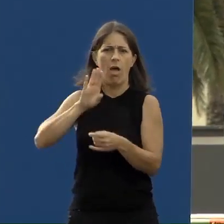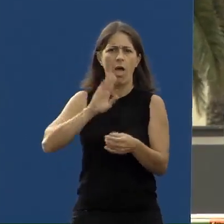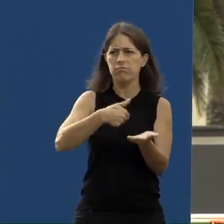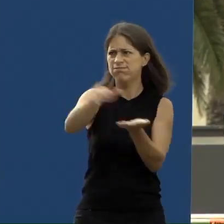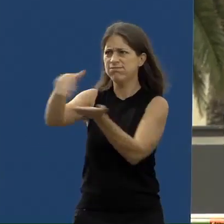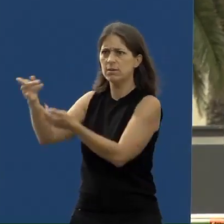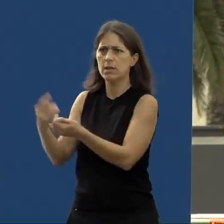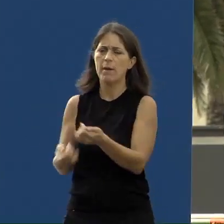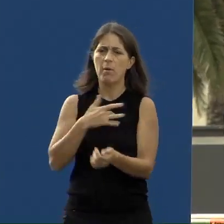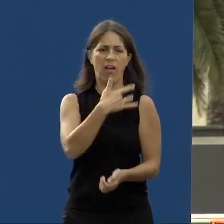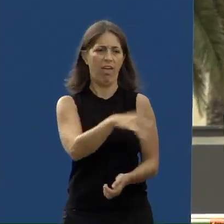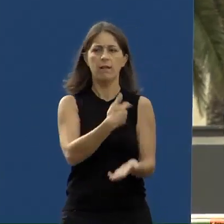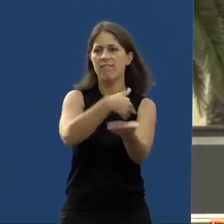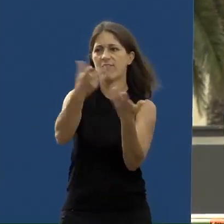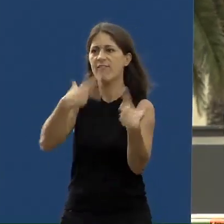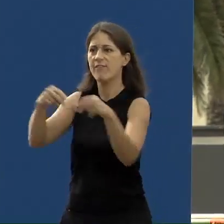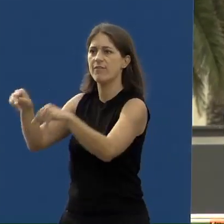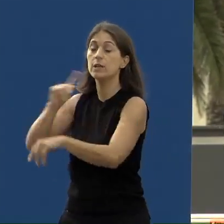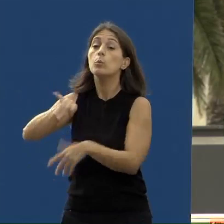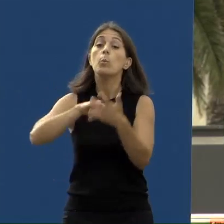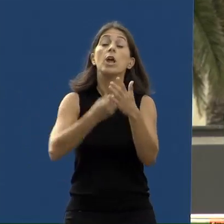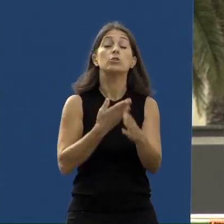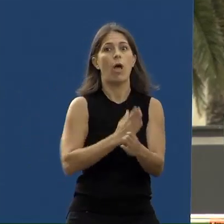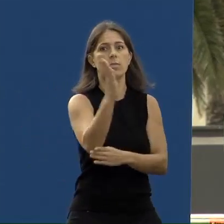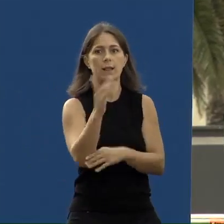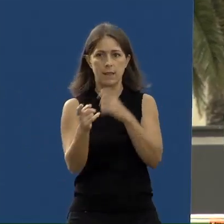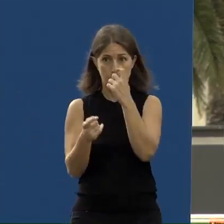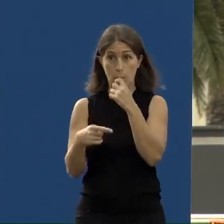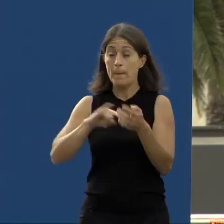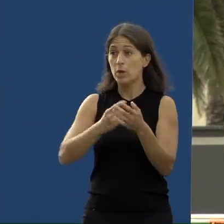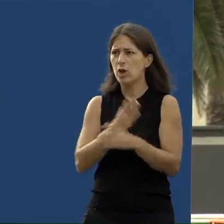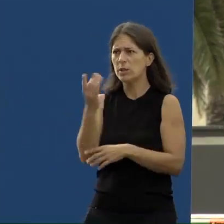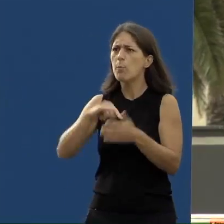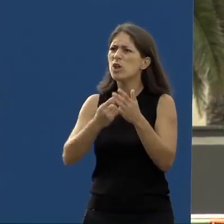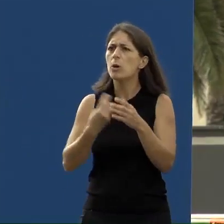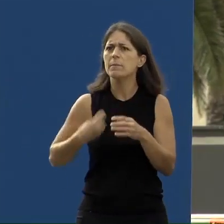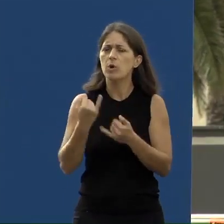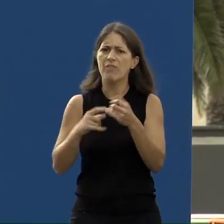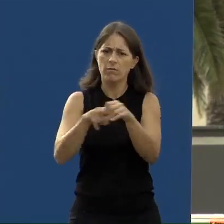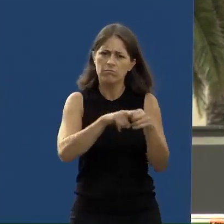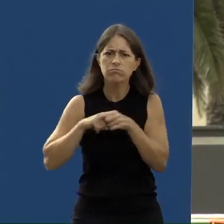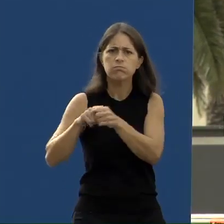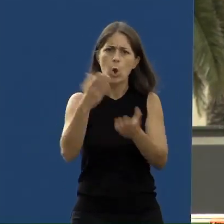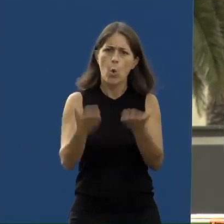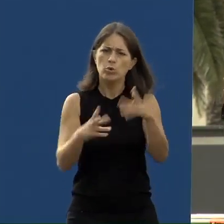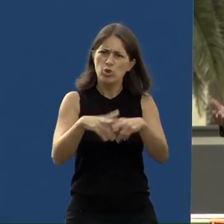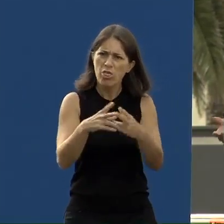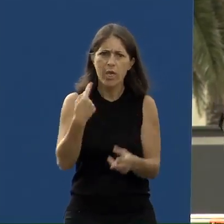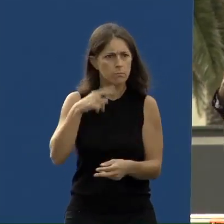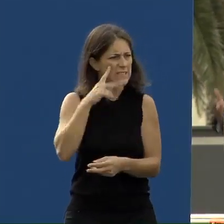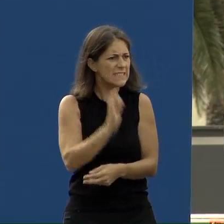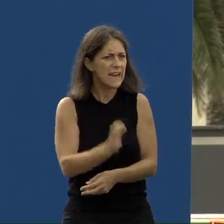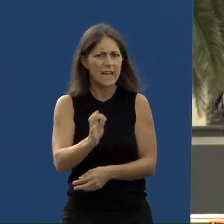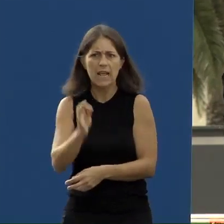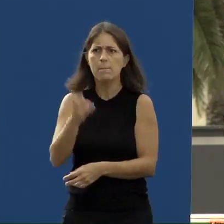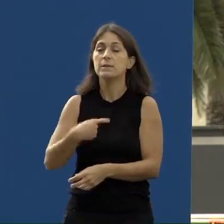barrer ca ineficiencia, e poñer en marcha un proxecto alternativo de país, un proxecto que cree na solidaridade, na xustiza social, que cree que o país,